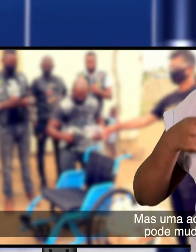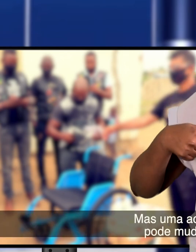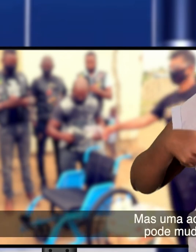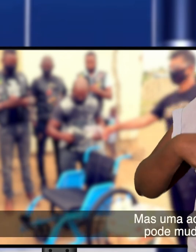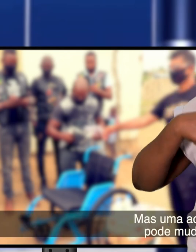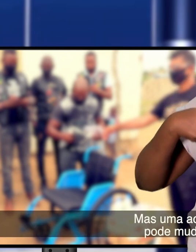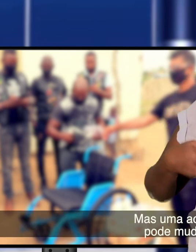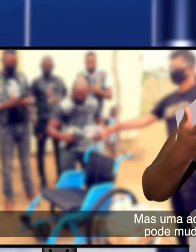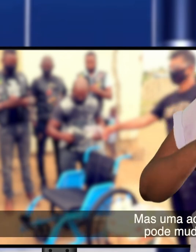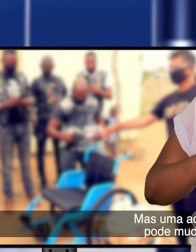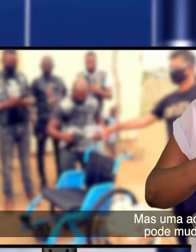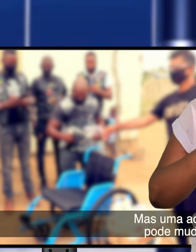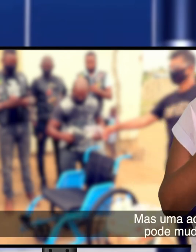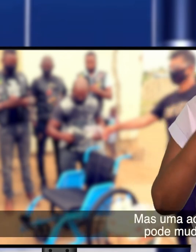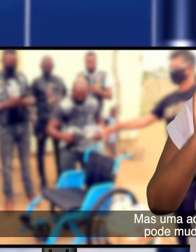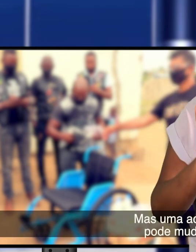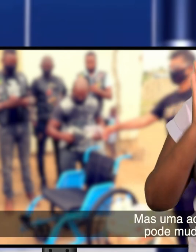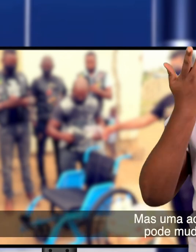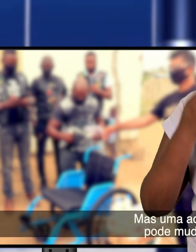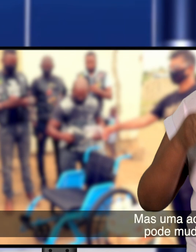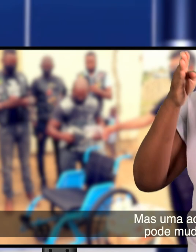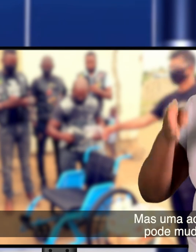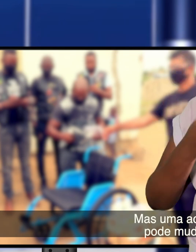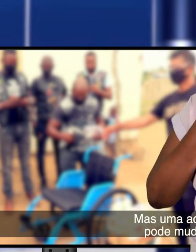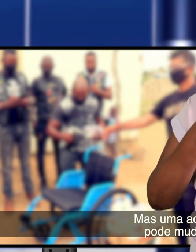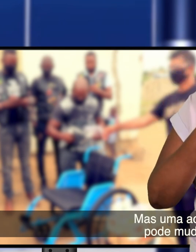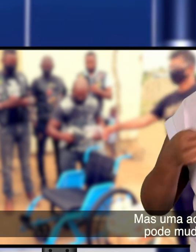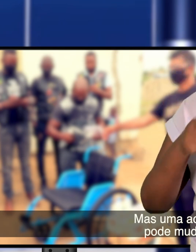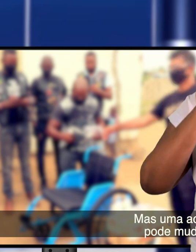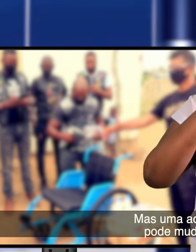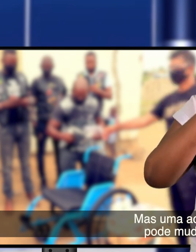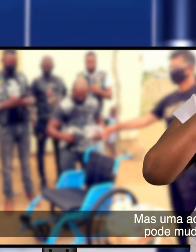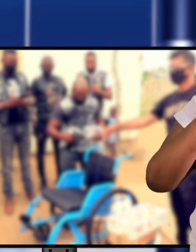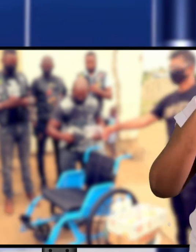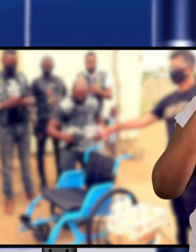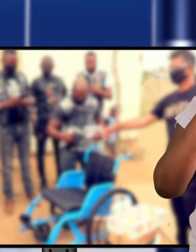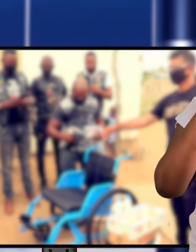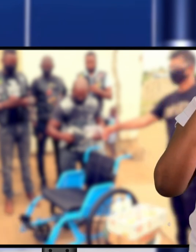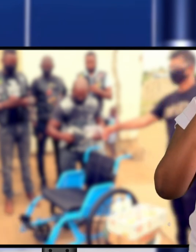Mas uma ação de pessoas de boa vontade pode mudar a vida do pequeno Luciano.